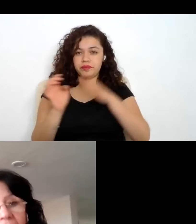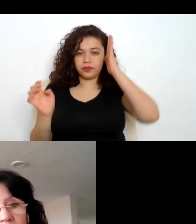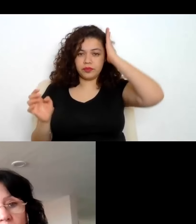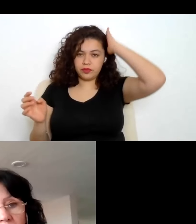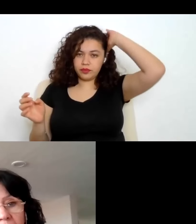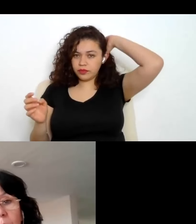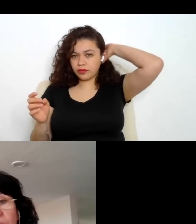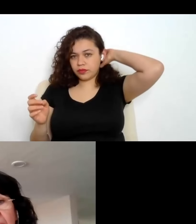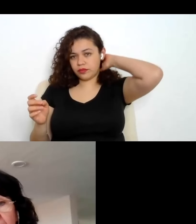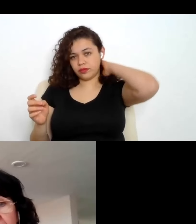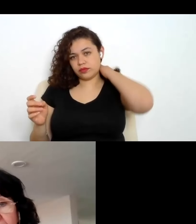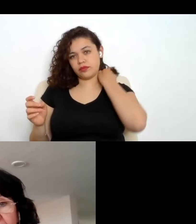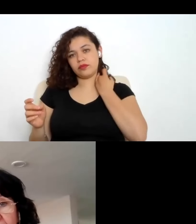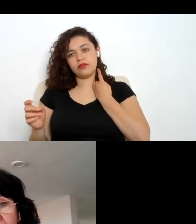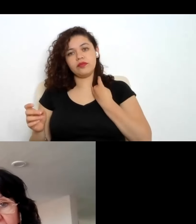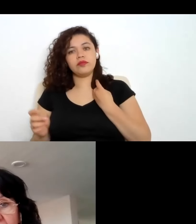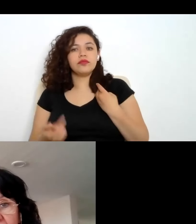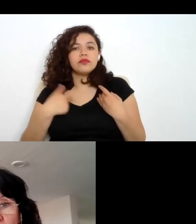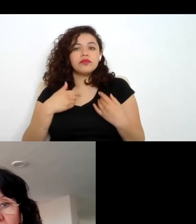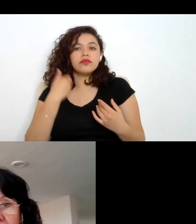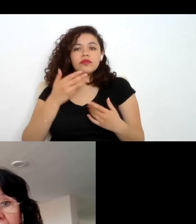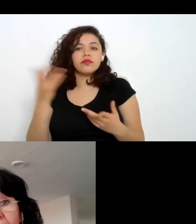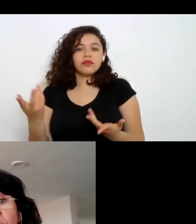yo aparezco, por ejemplo, si quieres hacer